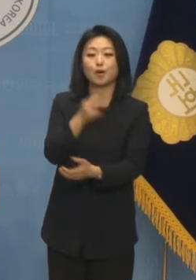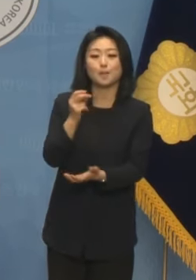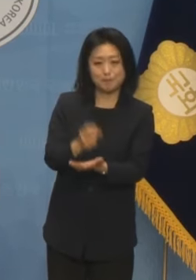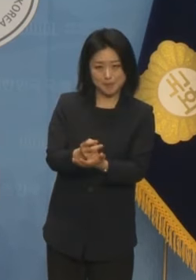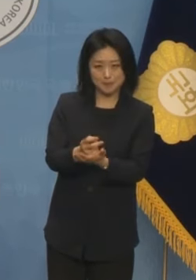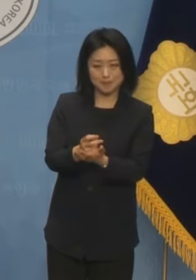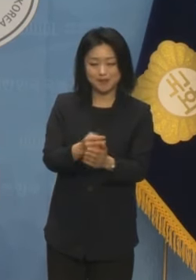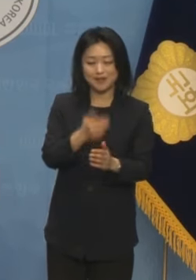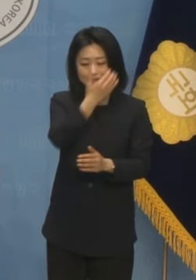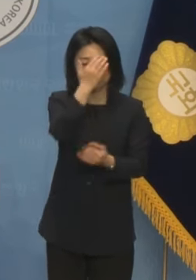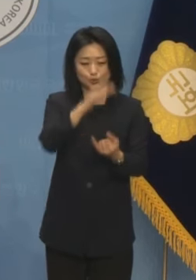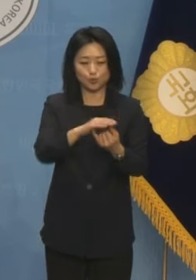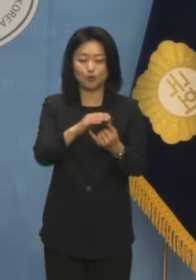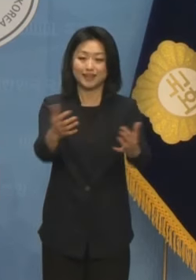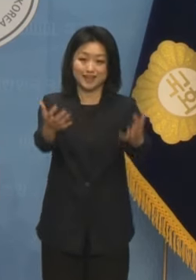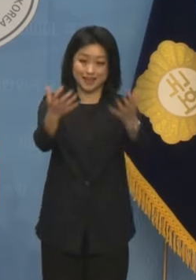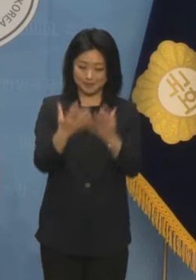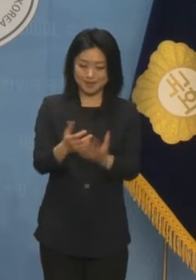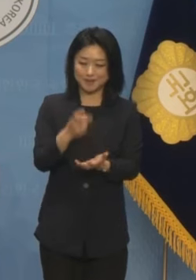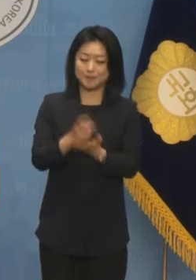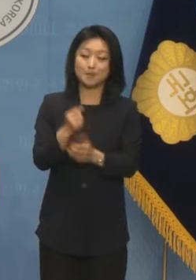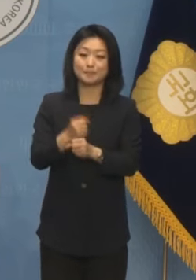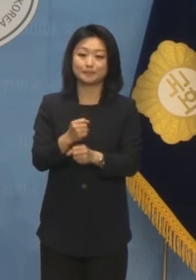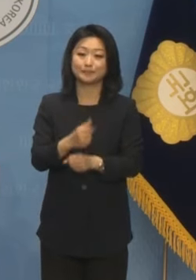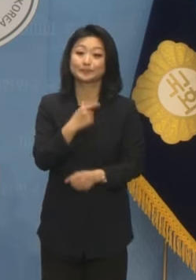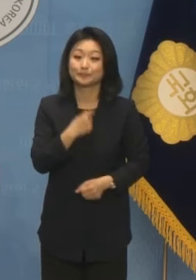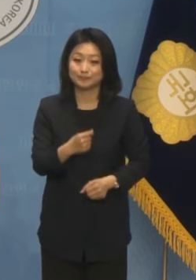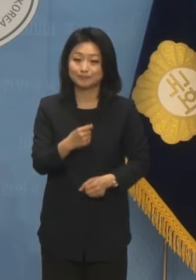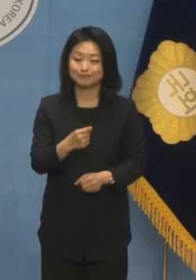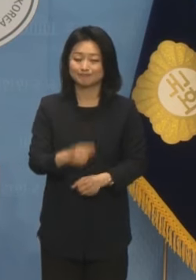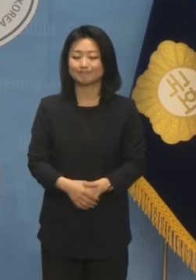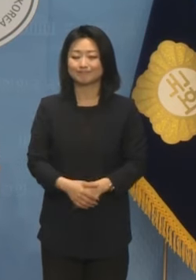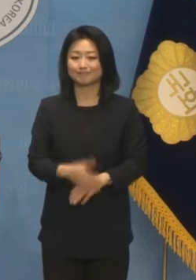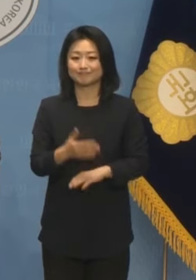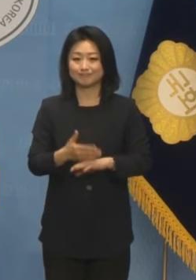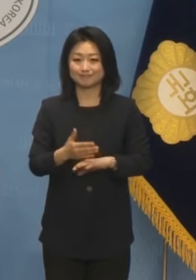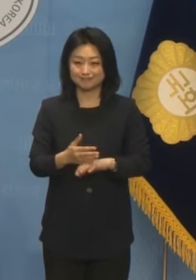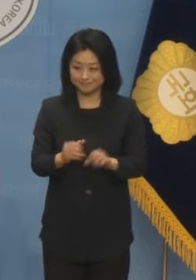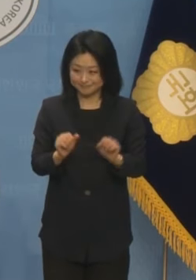청소년 당사자들과 함께 만들어내겠습니다. 이상입니다.